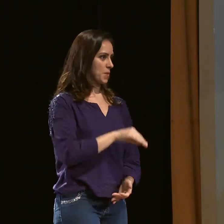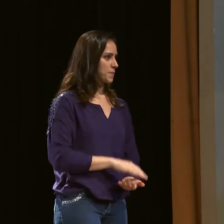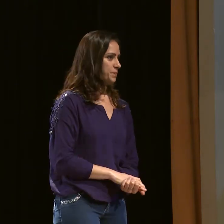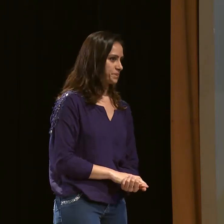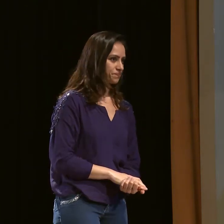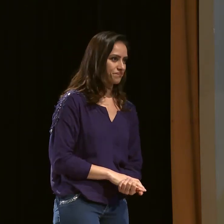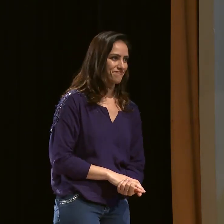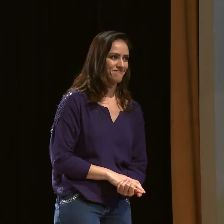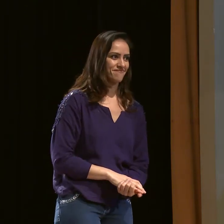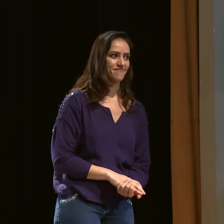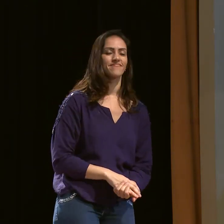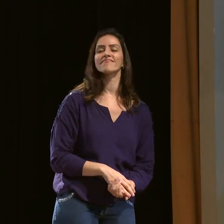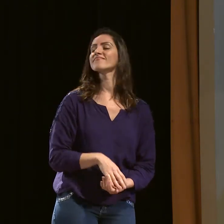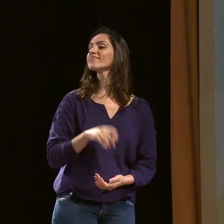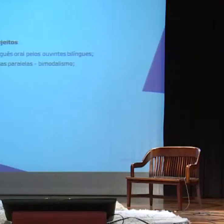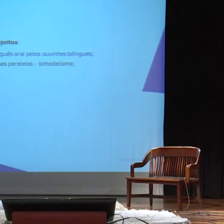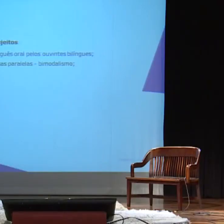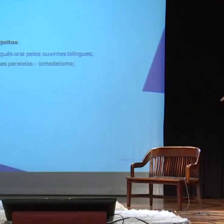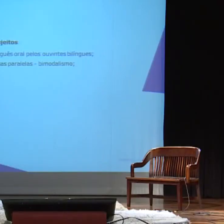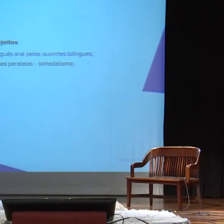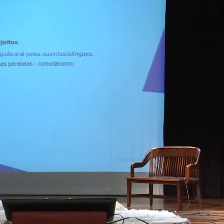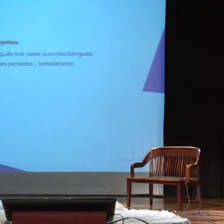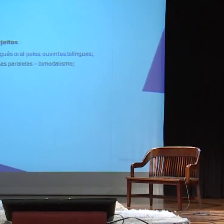eles estariam atrapalhando se falassem ao mesmo tempo que o professor.